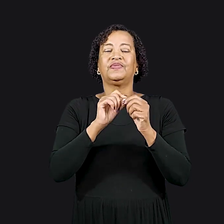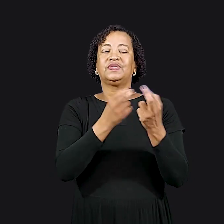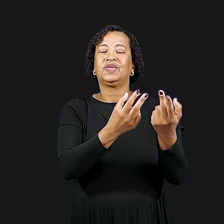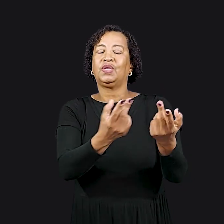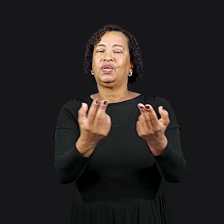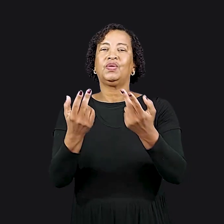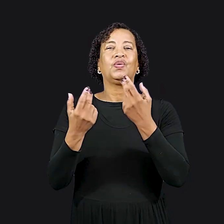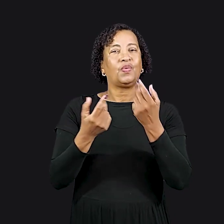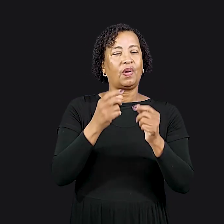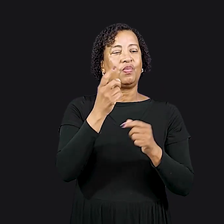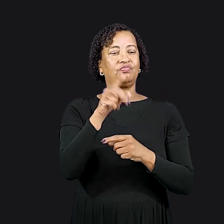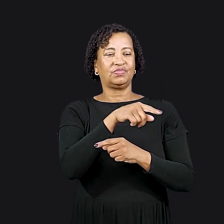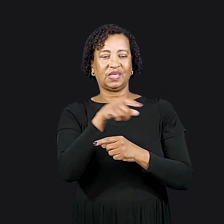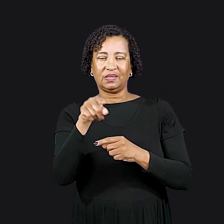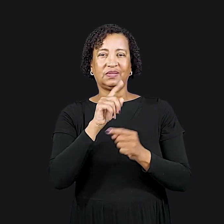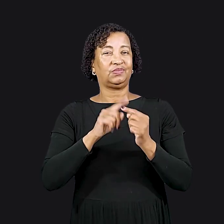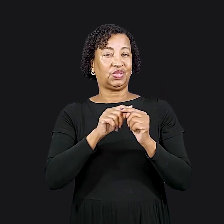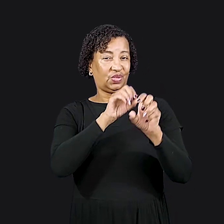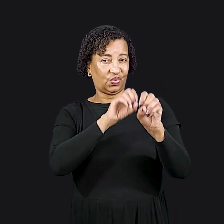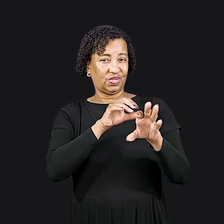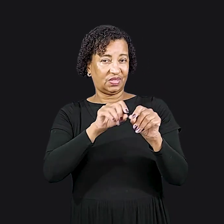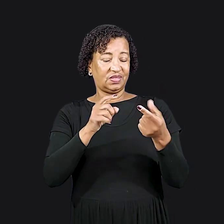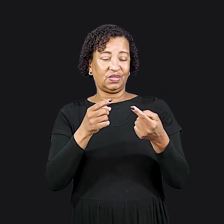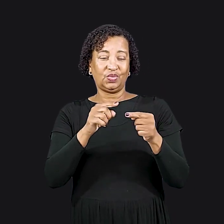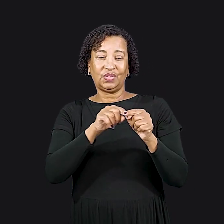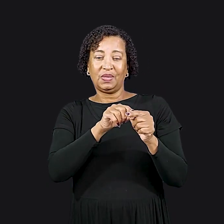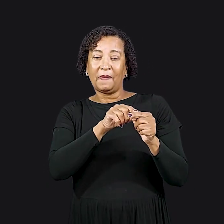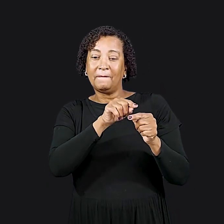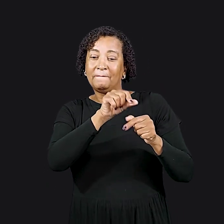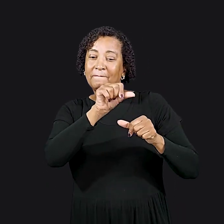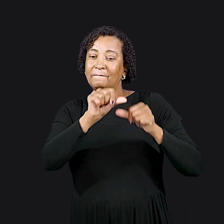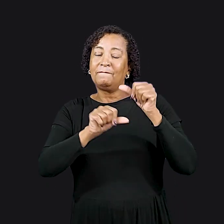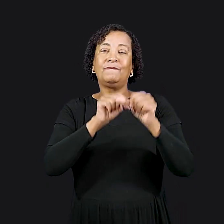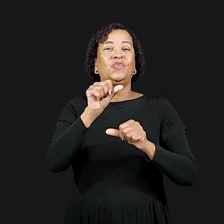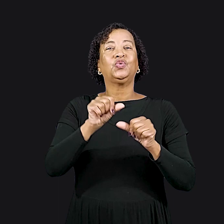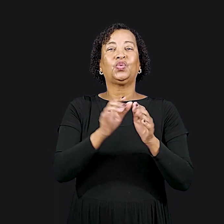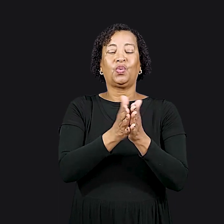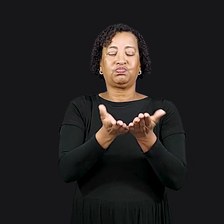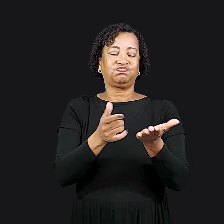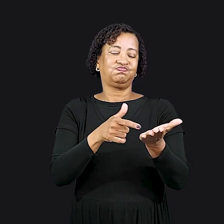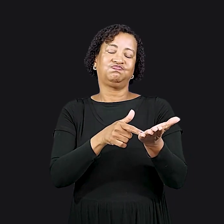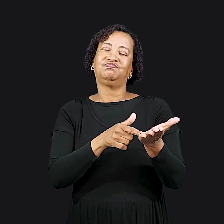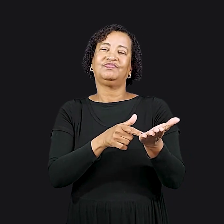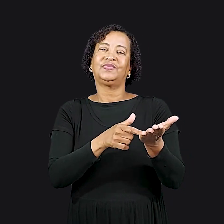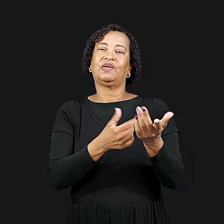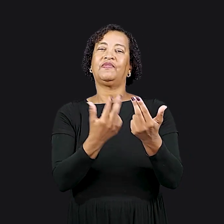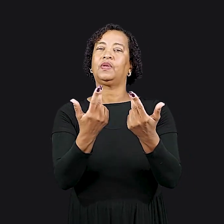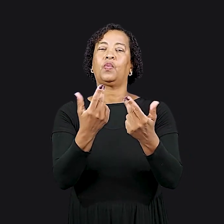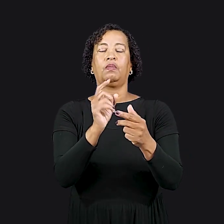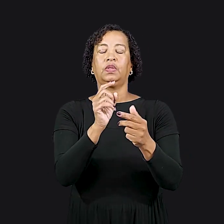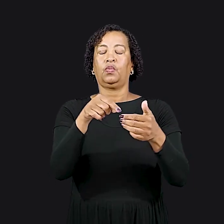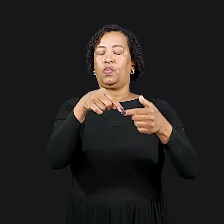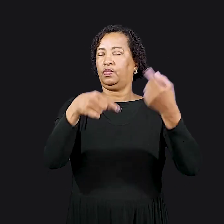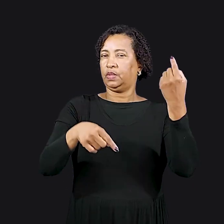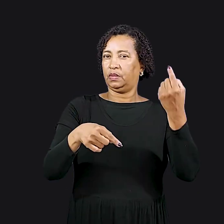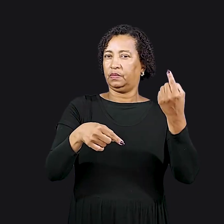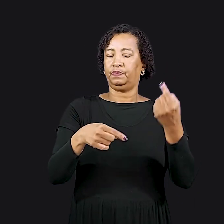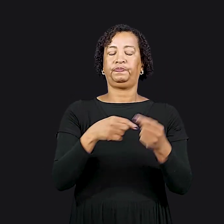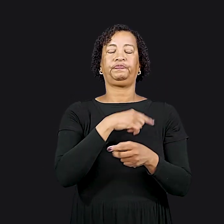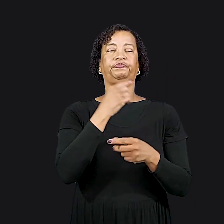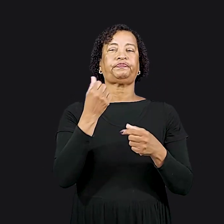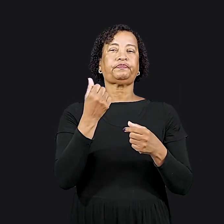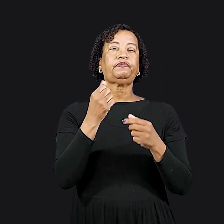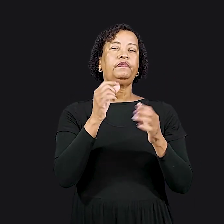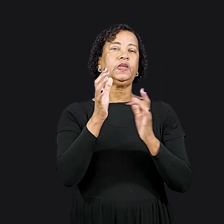escribas e fariseus, porque os ensinos deles tinham se desviado do ensino das Escrituras e da lei de Moisés. O